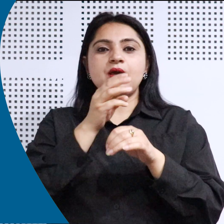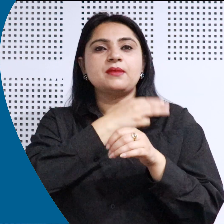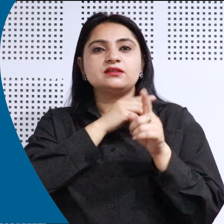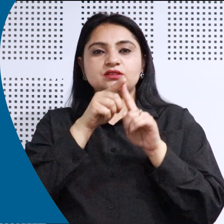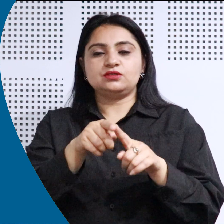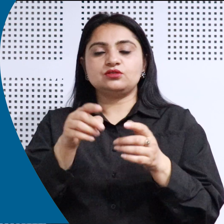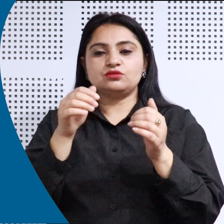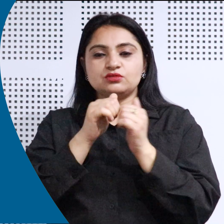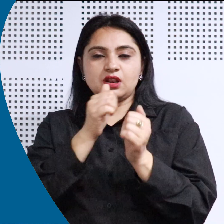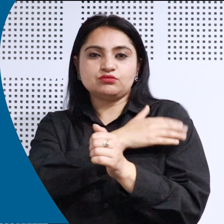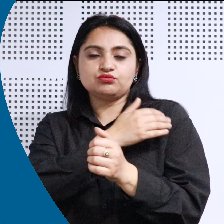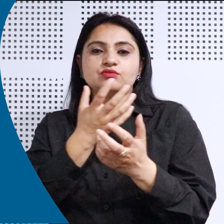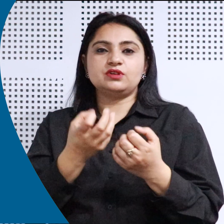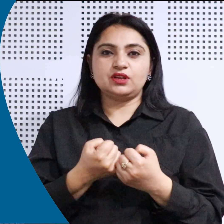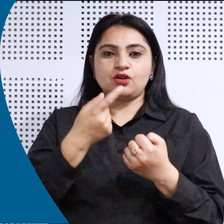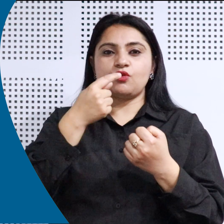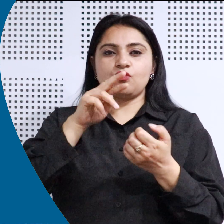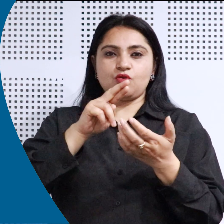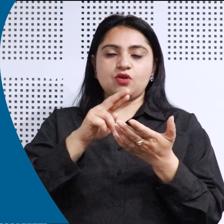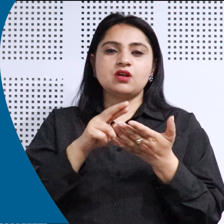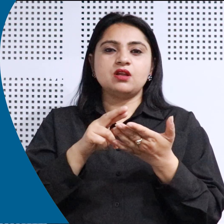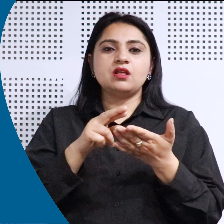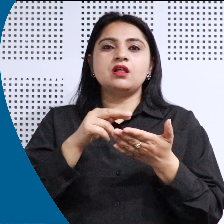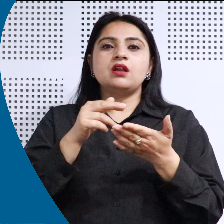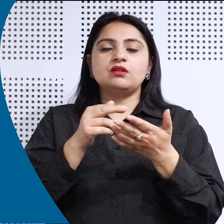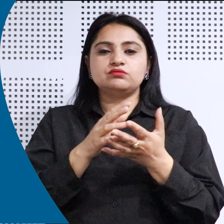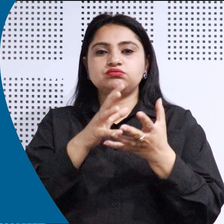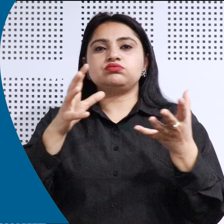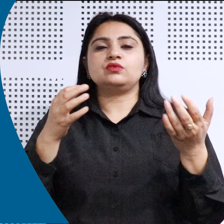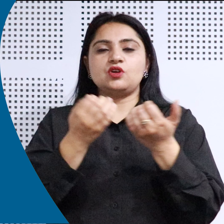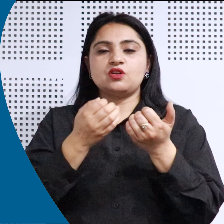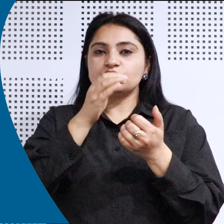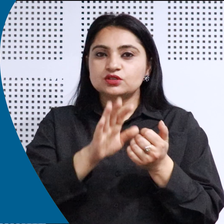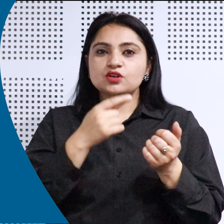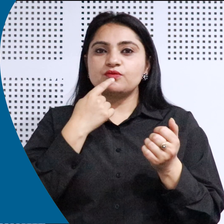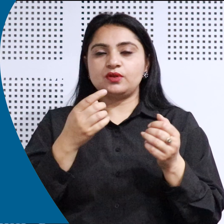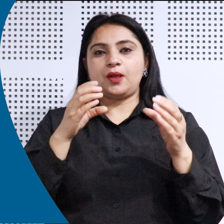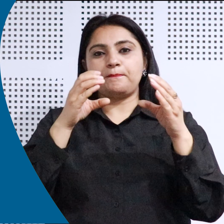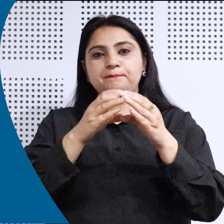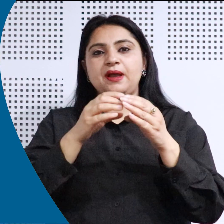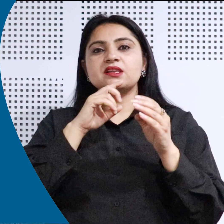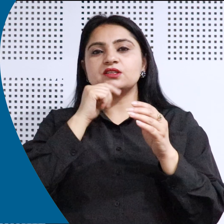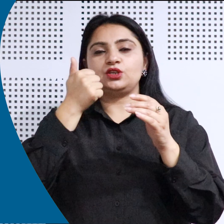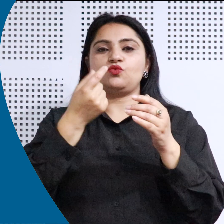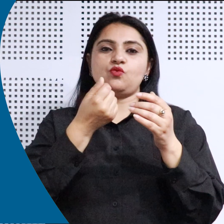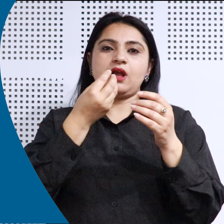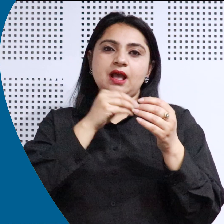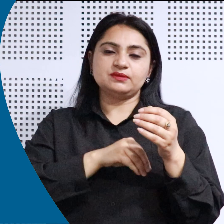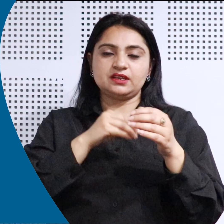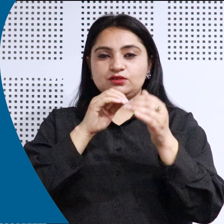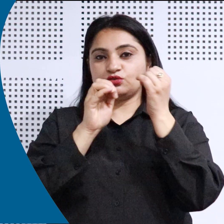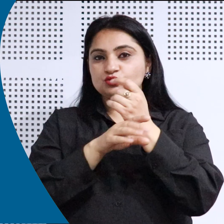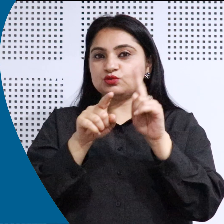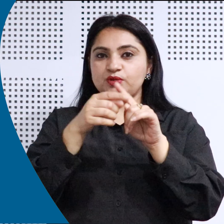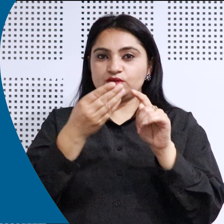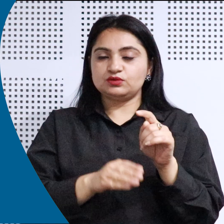लिएर करको दरलाई चाहिँ सकेसम्म विस्तार नगर्ने, दायरालाई चाहिँ विस्तार गर्न सकियो भने पालिकाको दिगो आम्दानीको स्रोत पनि हुने र खास गरी